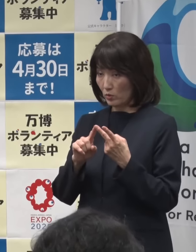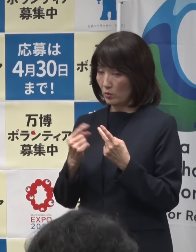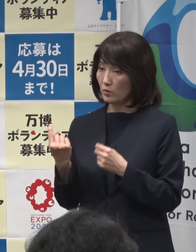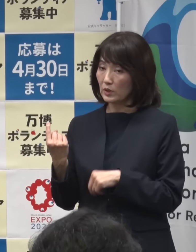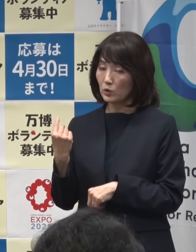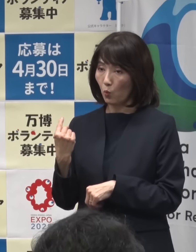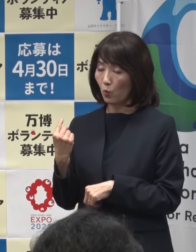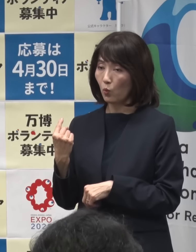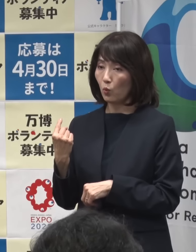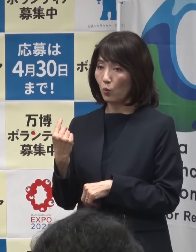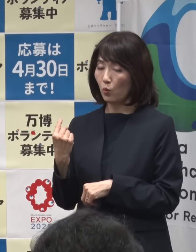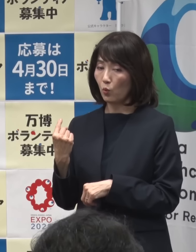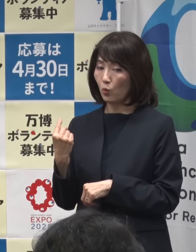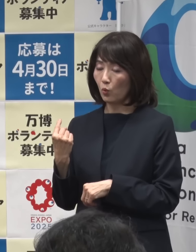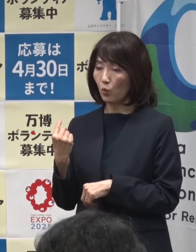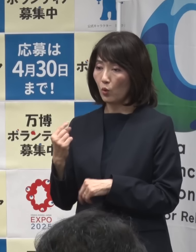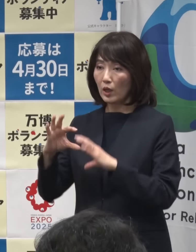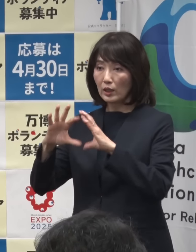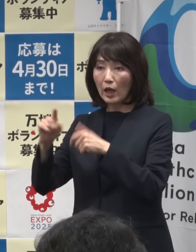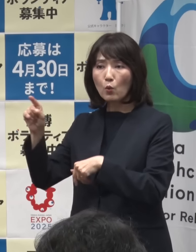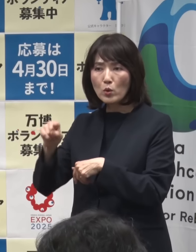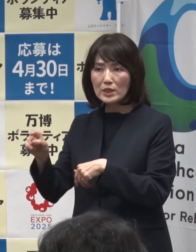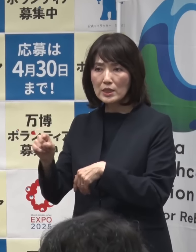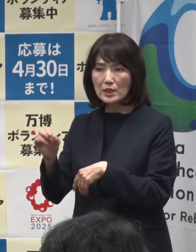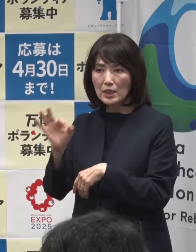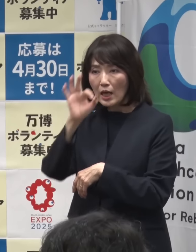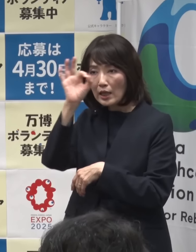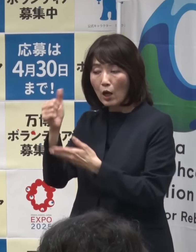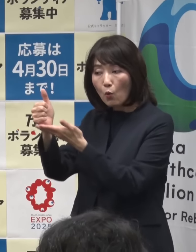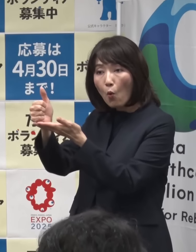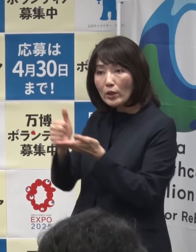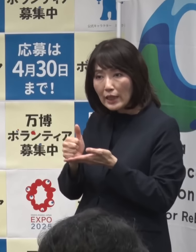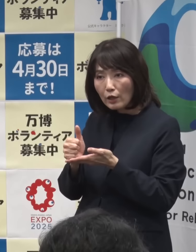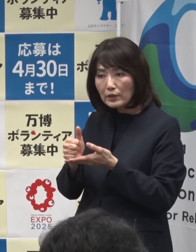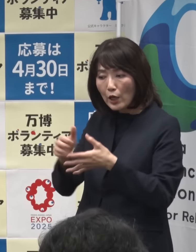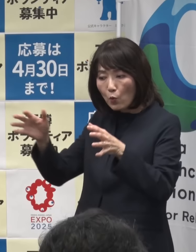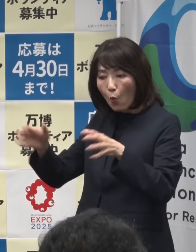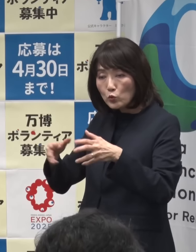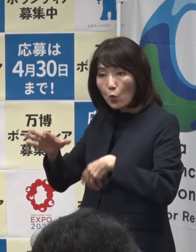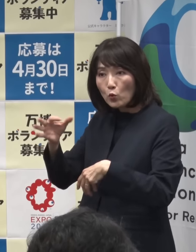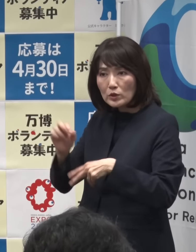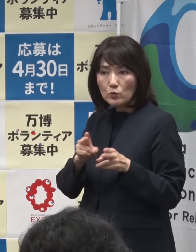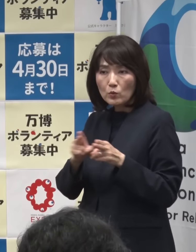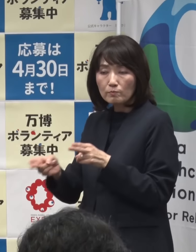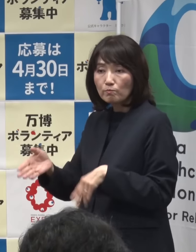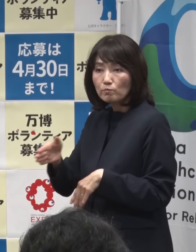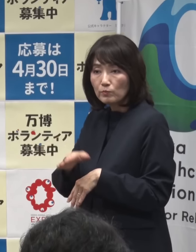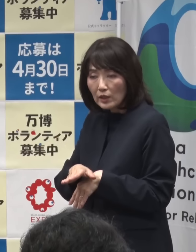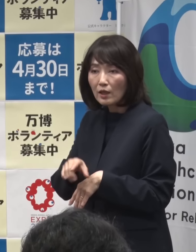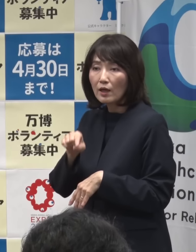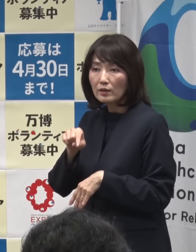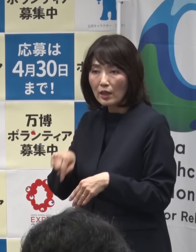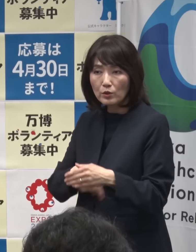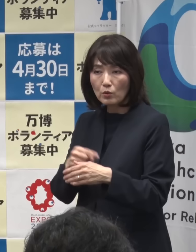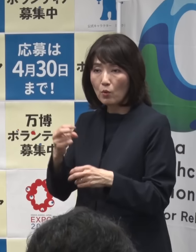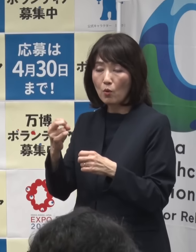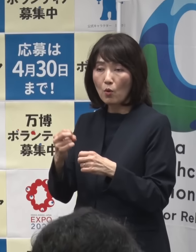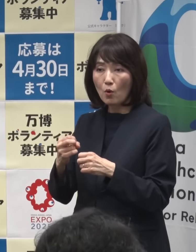ね、外国人観光客への徴収金の制度を含めたことを検討するです